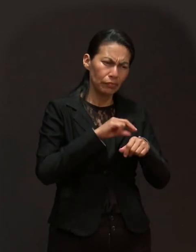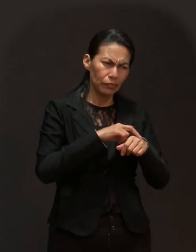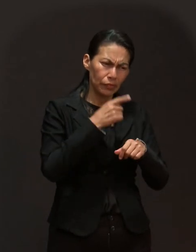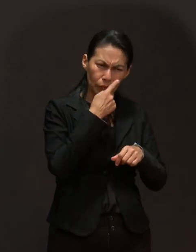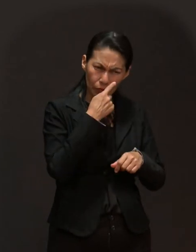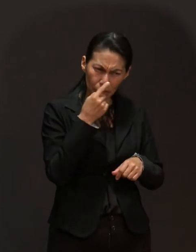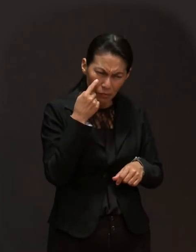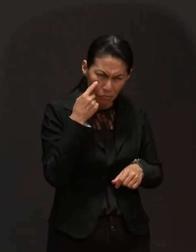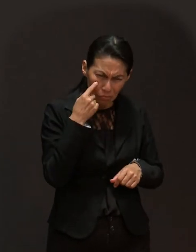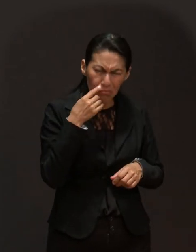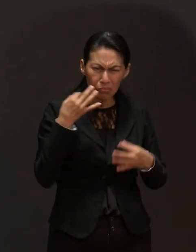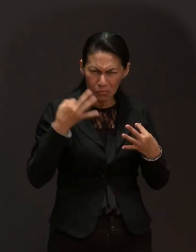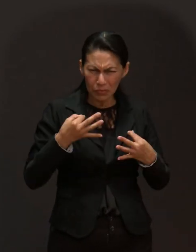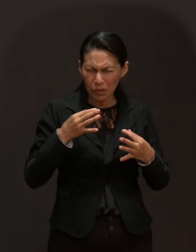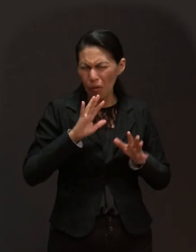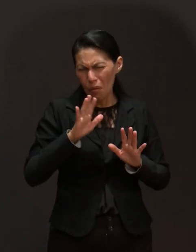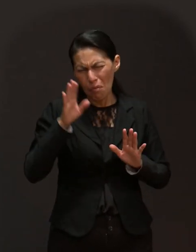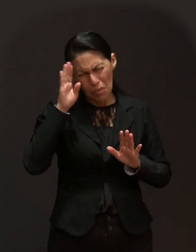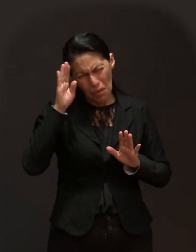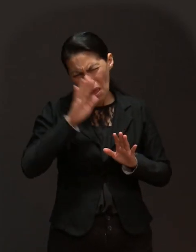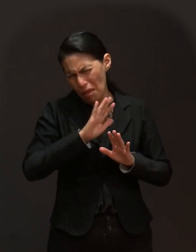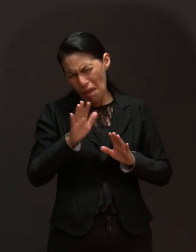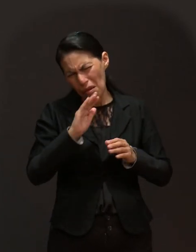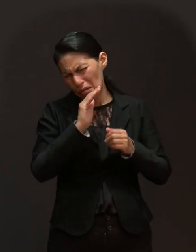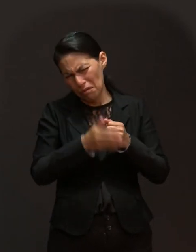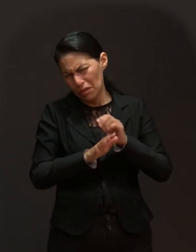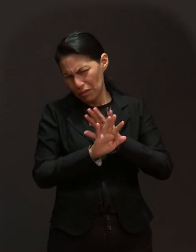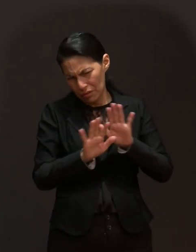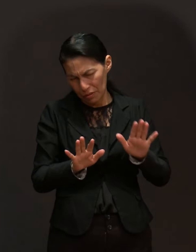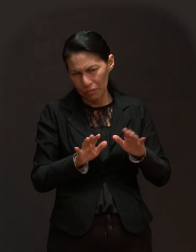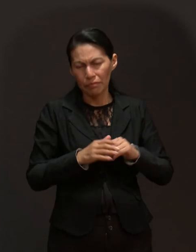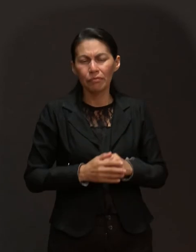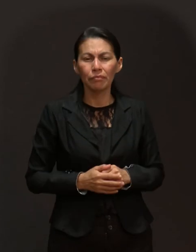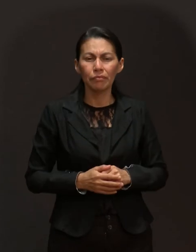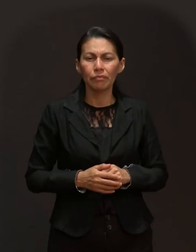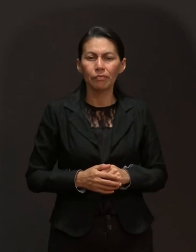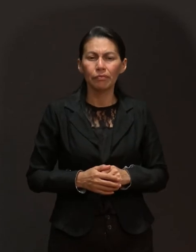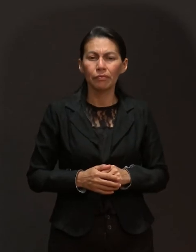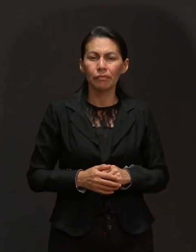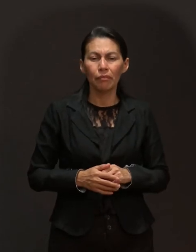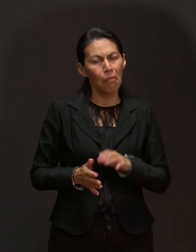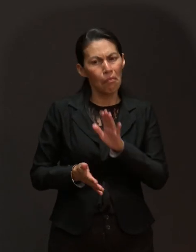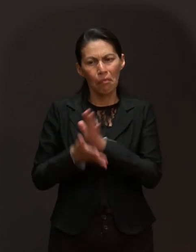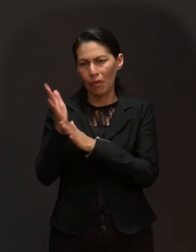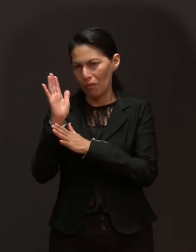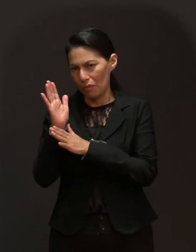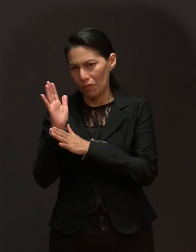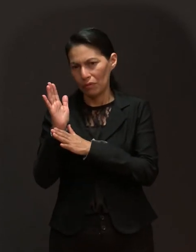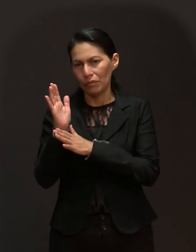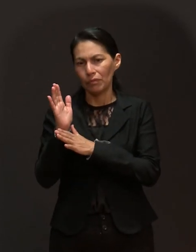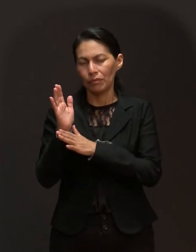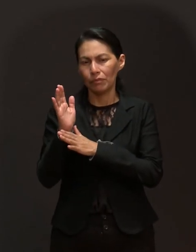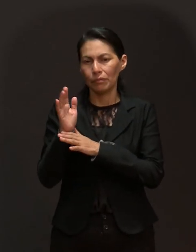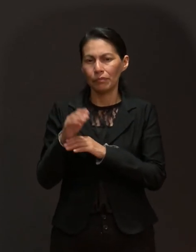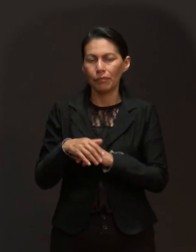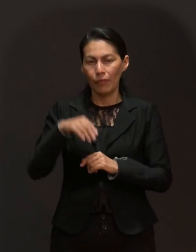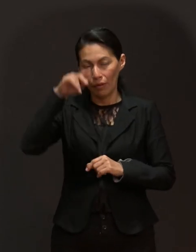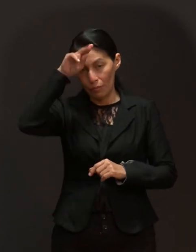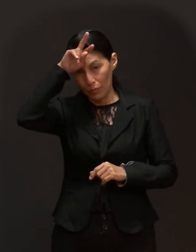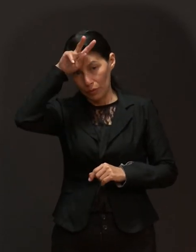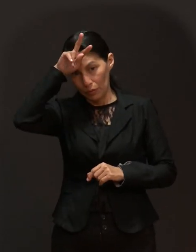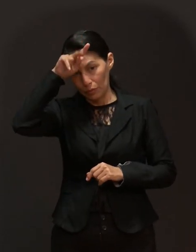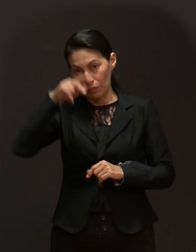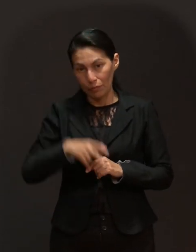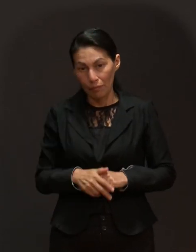gracia de Dios yo pensaba ahí llegar terminar ahí ya terminé la especialidad y bueno vámonos ya me